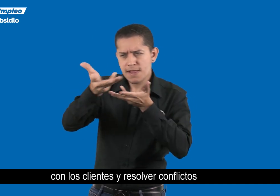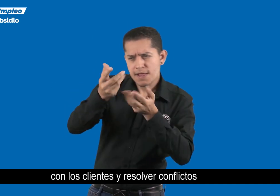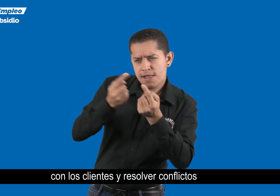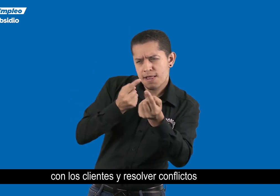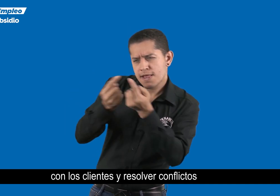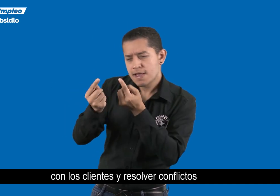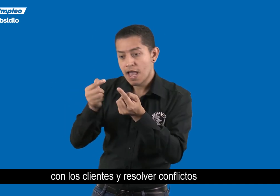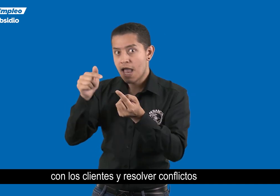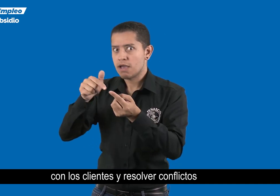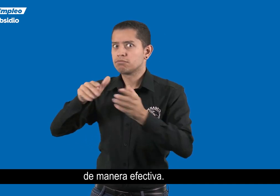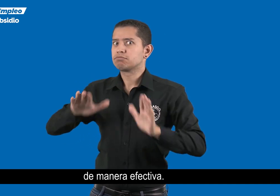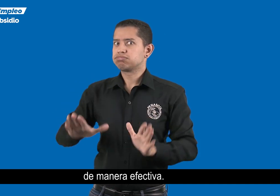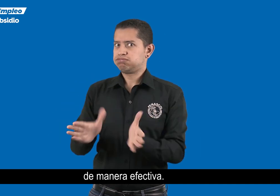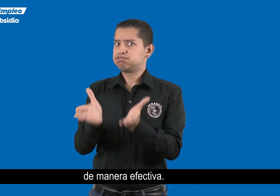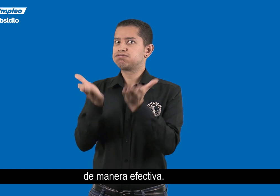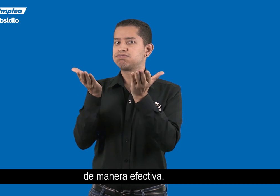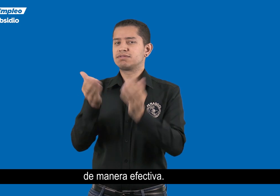conflictos de manera efectiva.